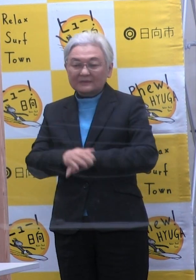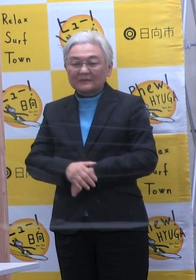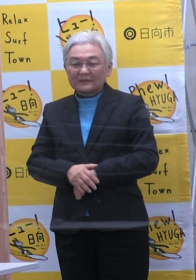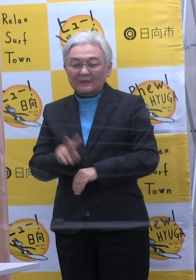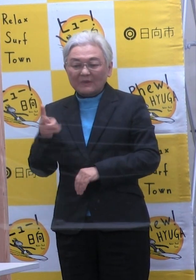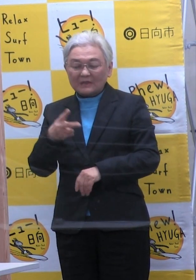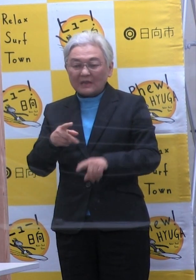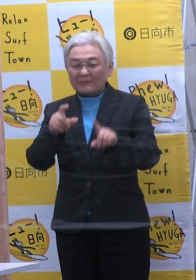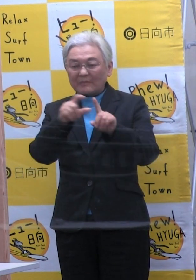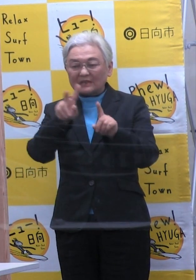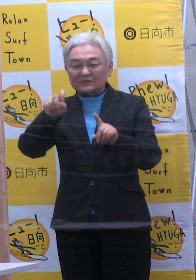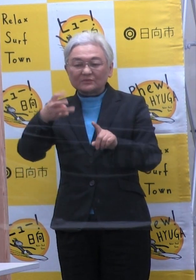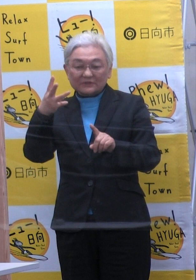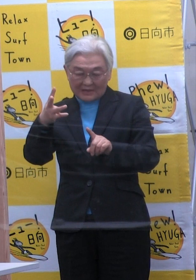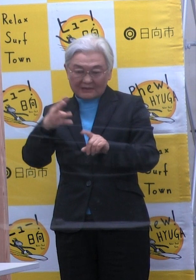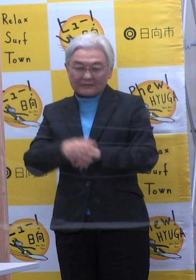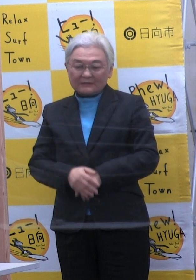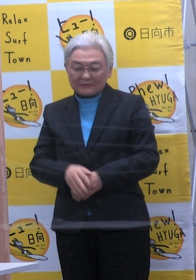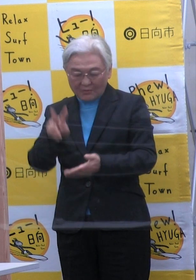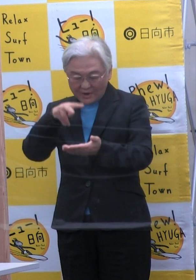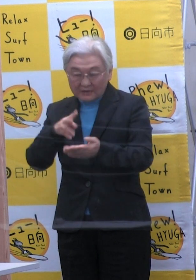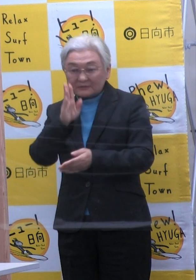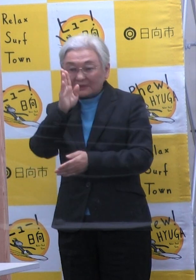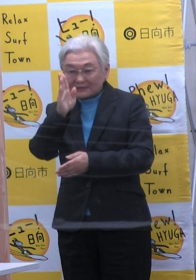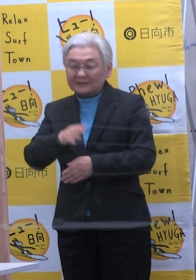次に13ページをご覧ください。